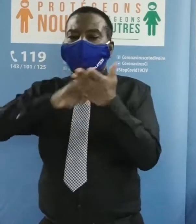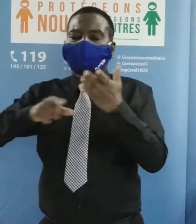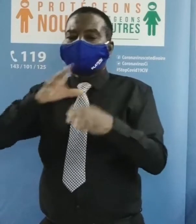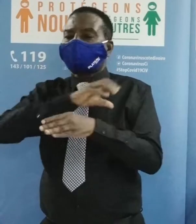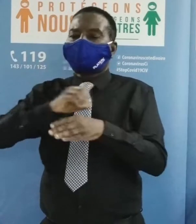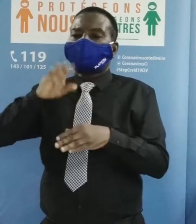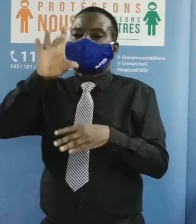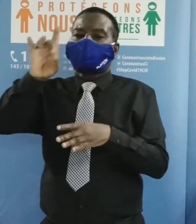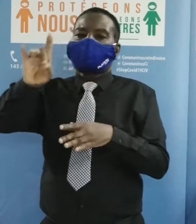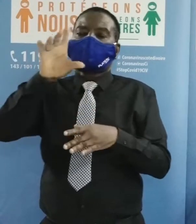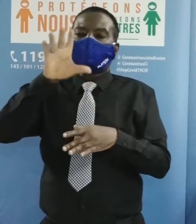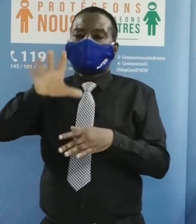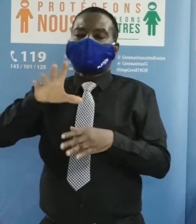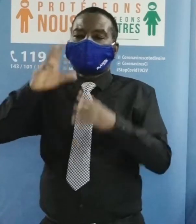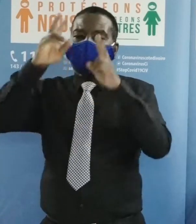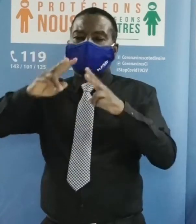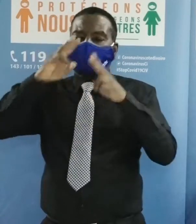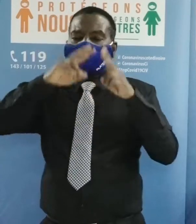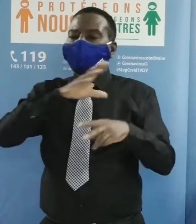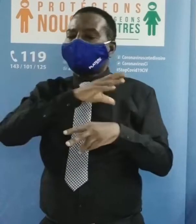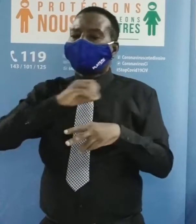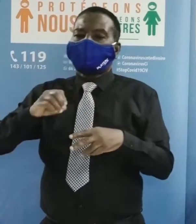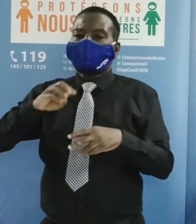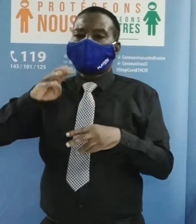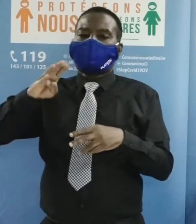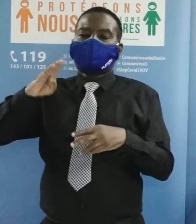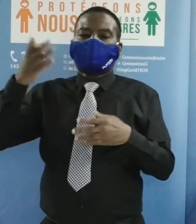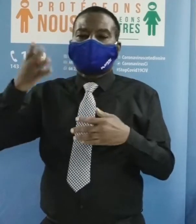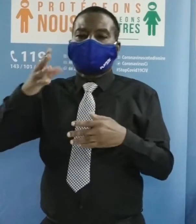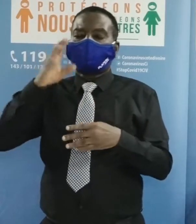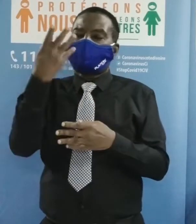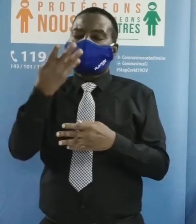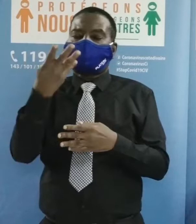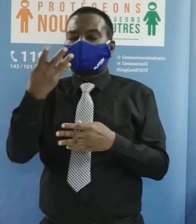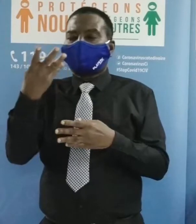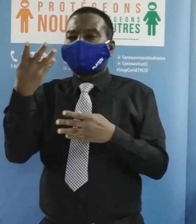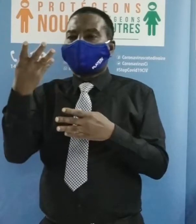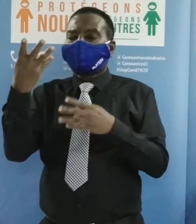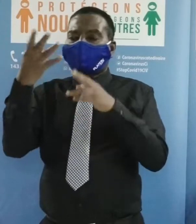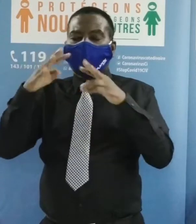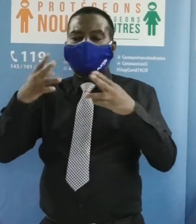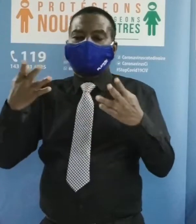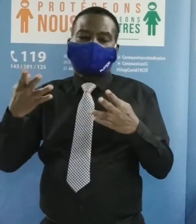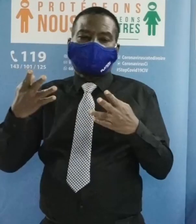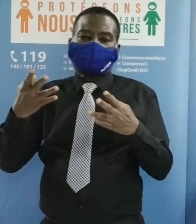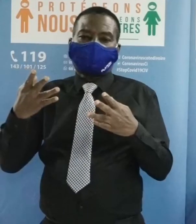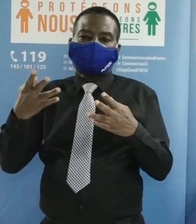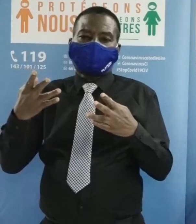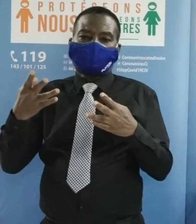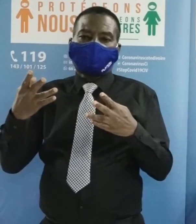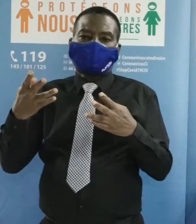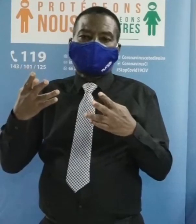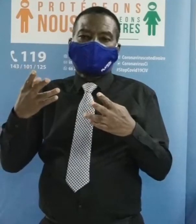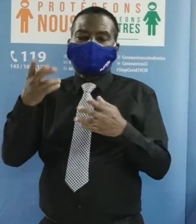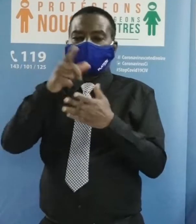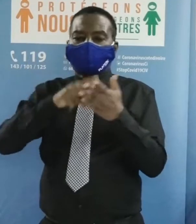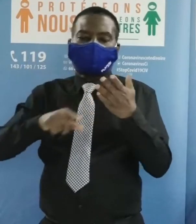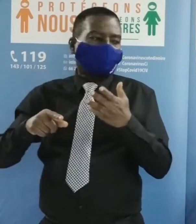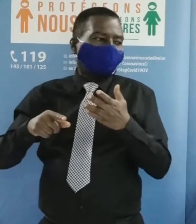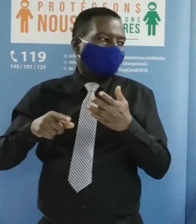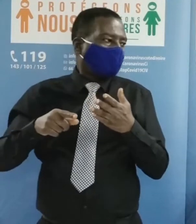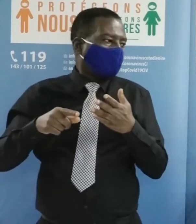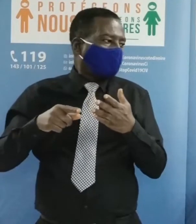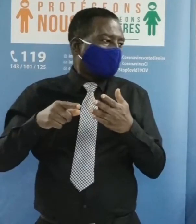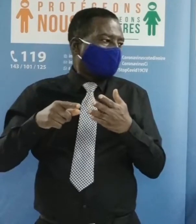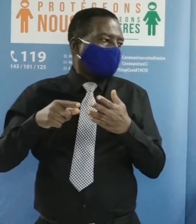et 4 bidonvilles banque au cabba usine bantous et zorro horrible